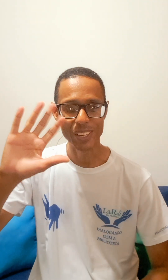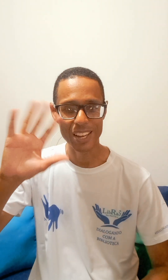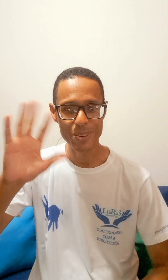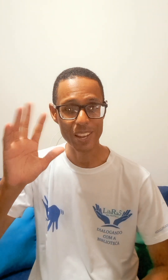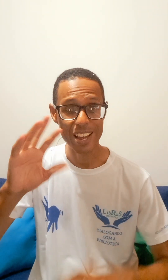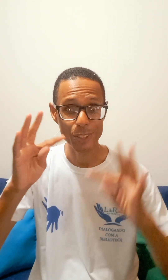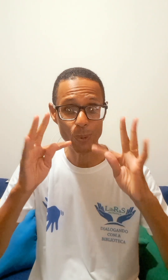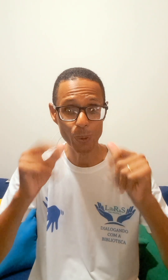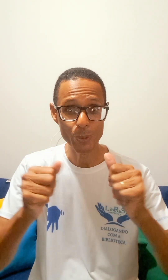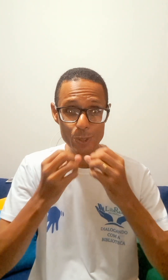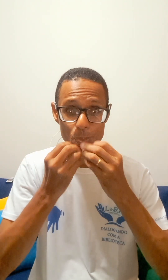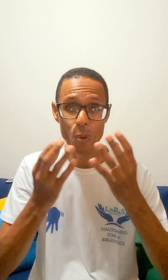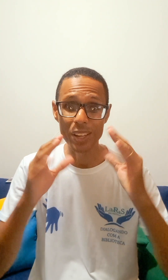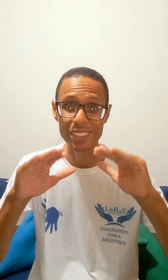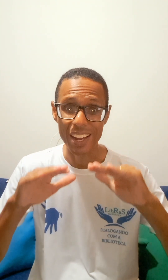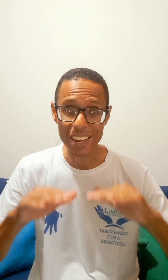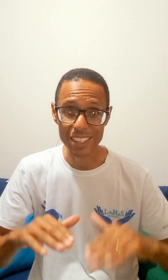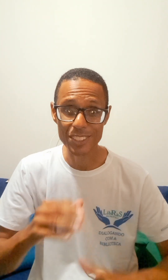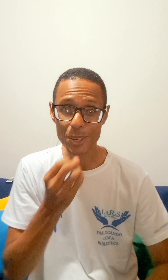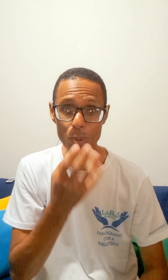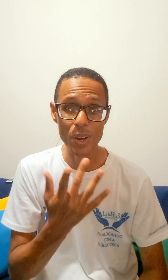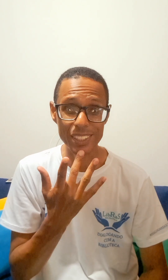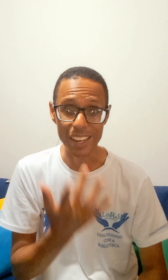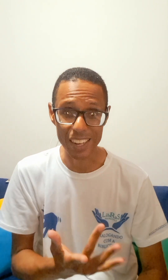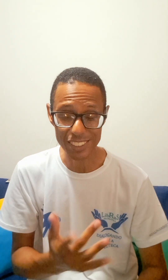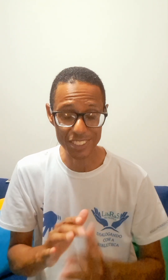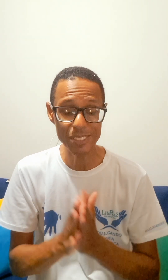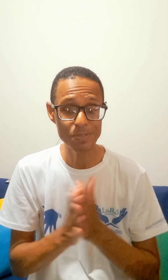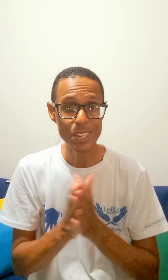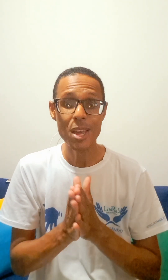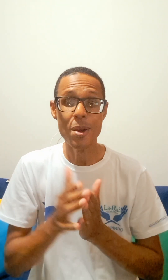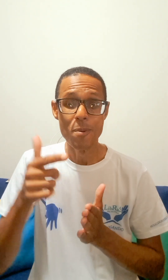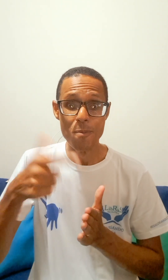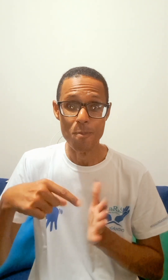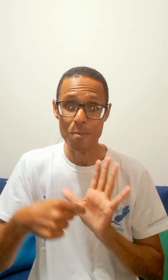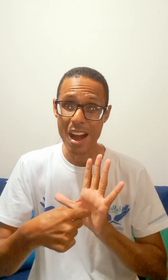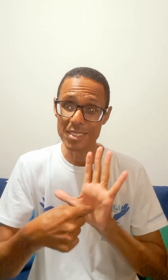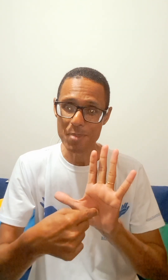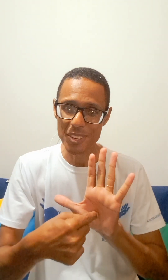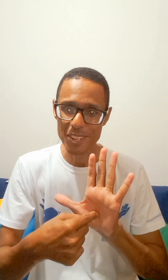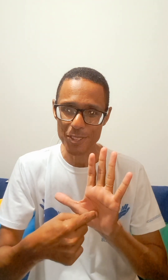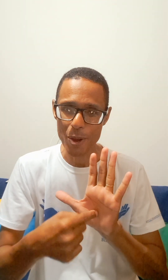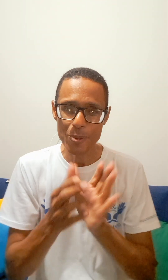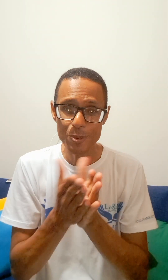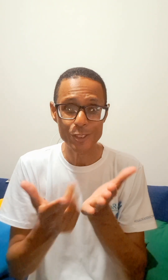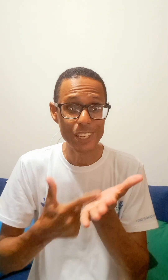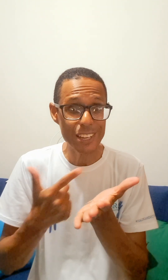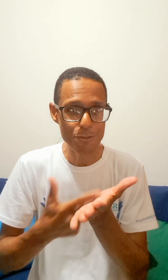Olá, olá a todos, boa tarde, boa tarde. Mais apresentação de